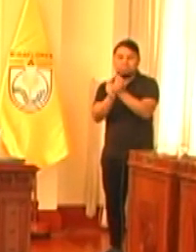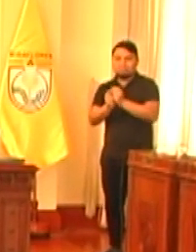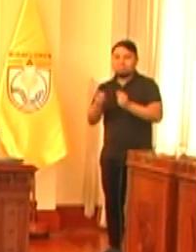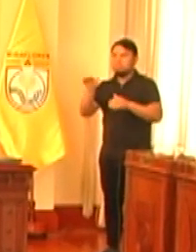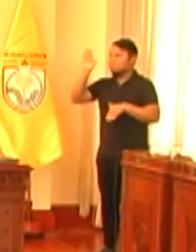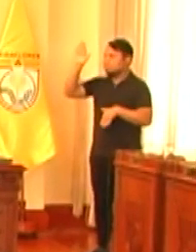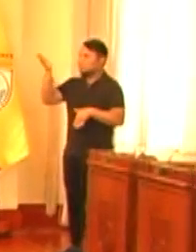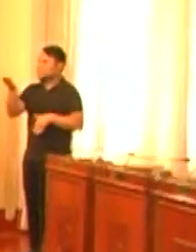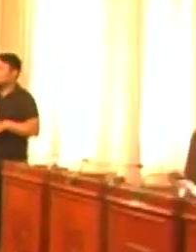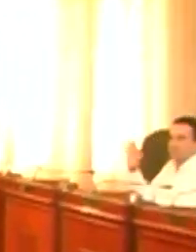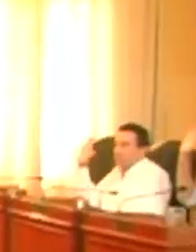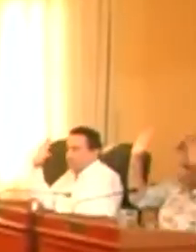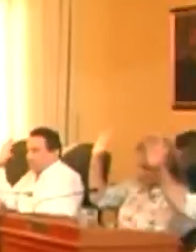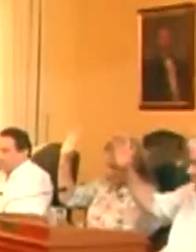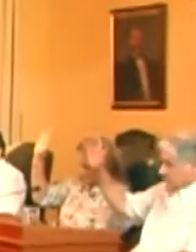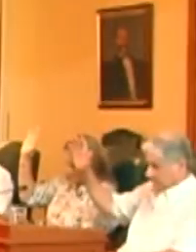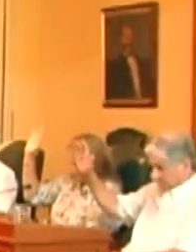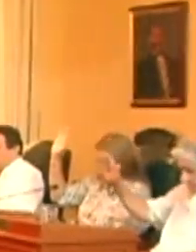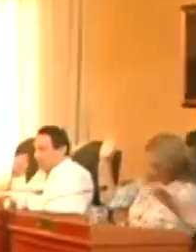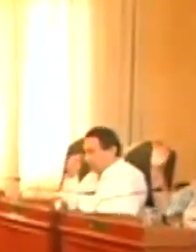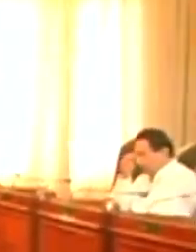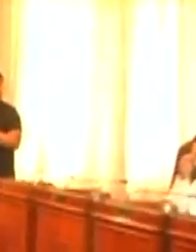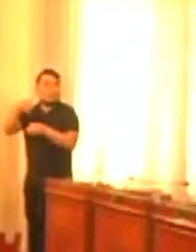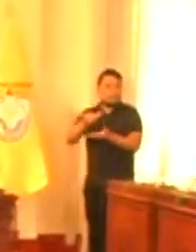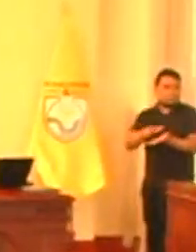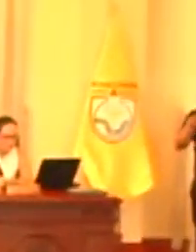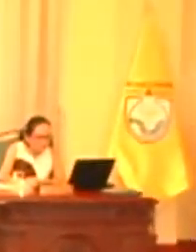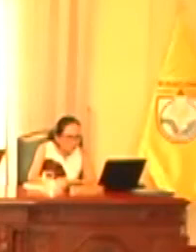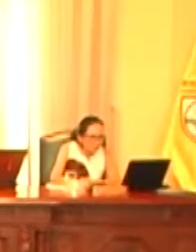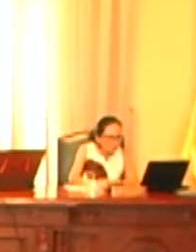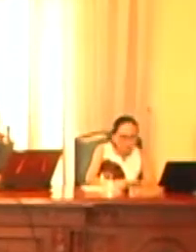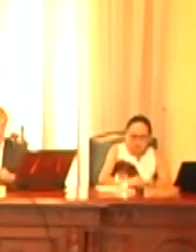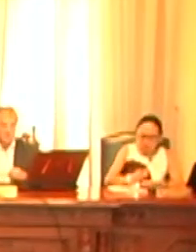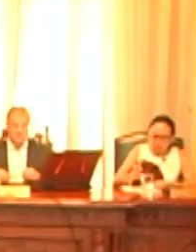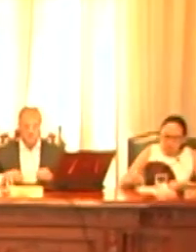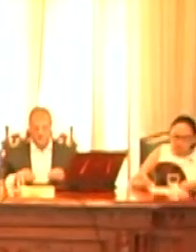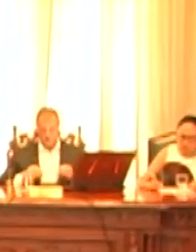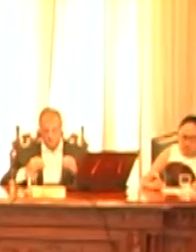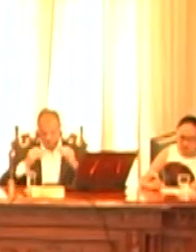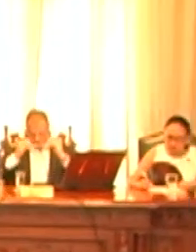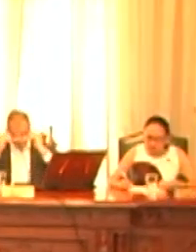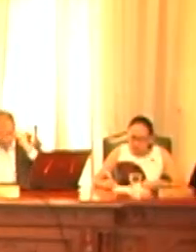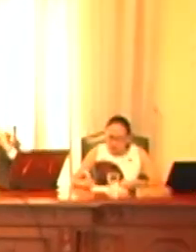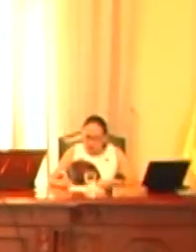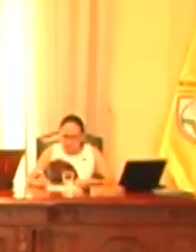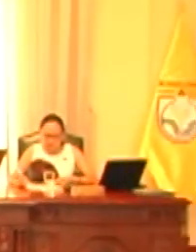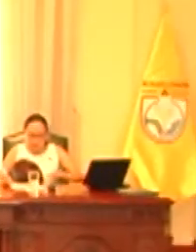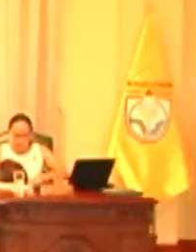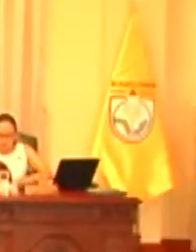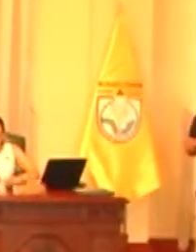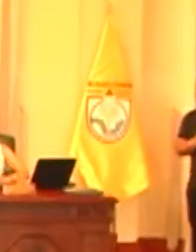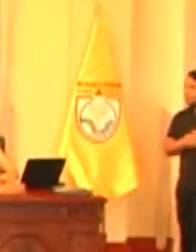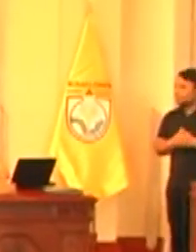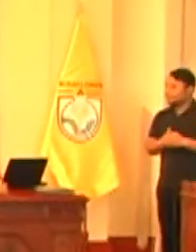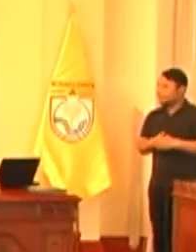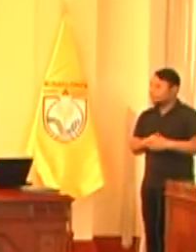conformidad. Se aprueba por unanimidad de votos. Muchas gracias. Vamos al siguiente punto, por favor.